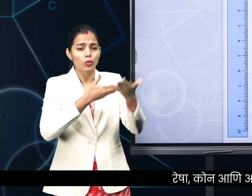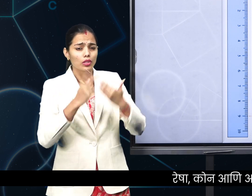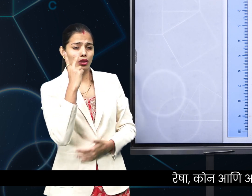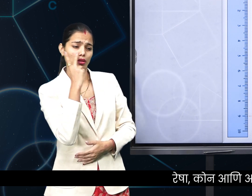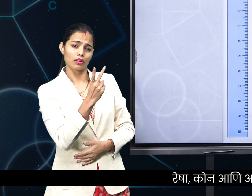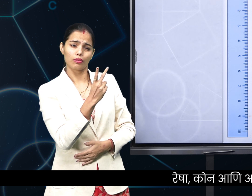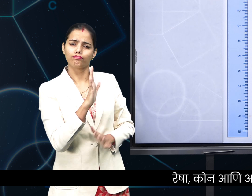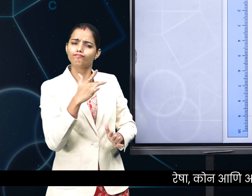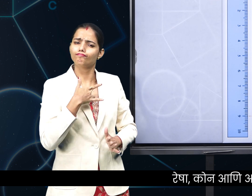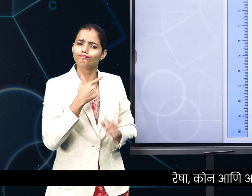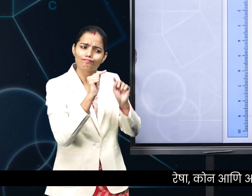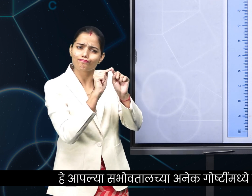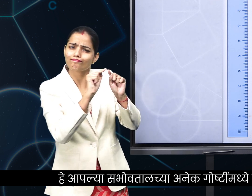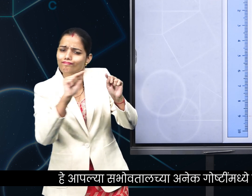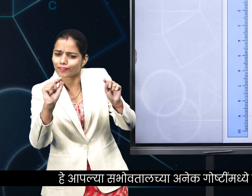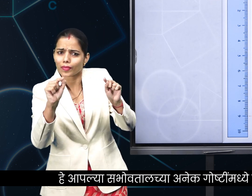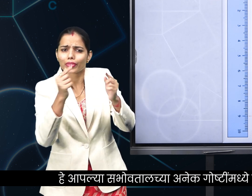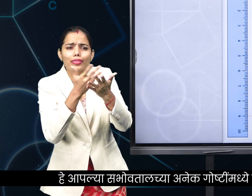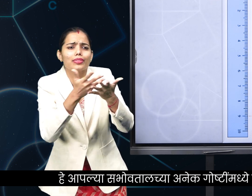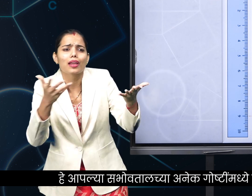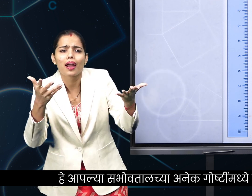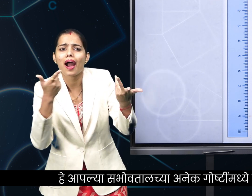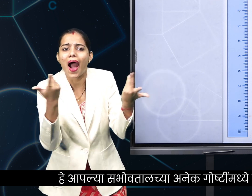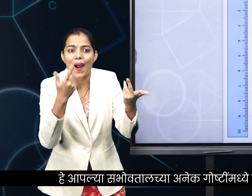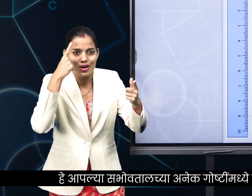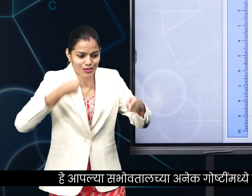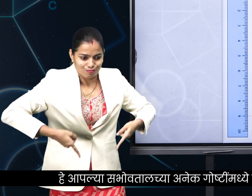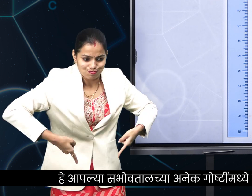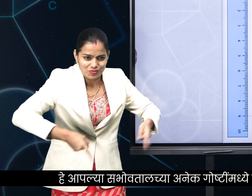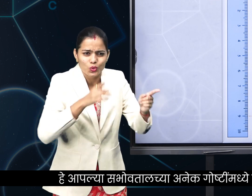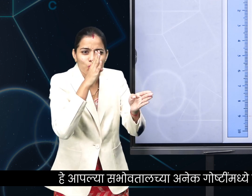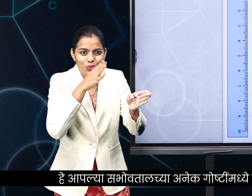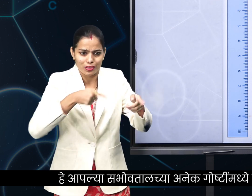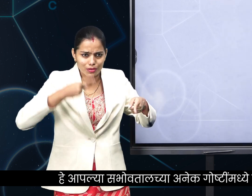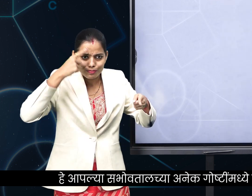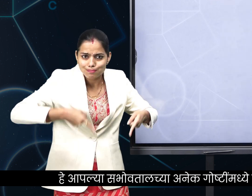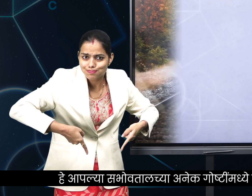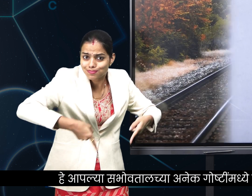रेषा, कोन आणि आकार हे आपल्या सभोवतालच्या अनेक गोष्टींमध्ये देखील आपल्याला रेषा दिसतात.